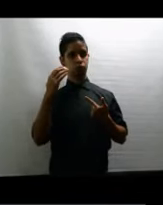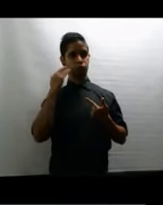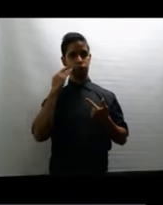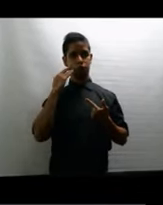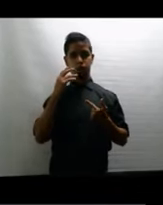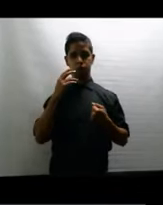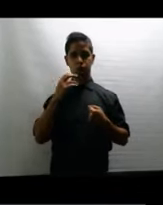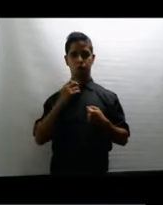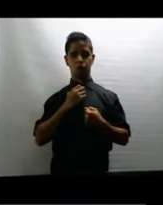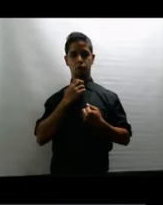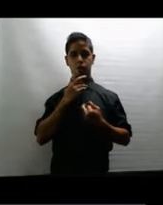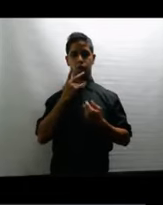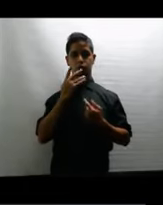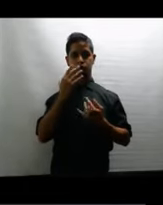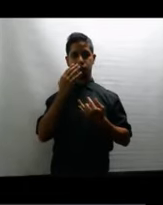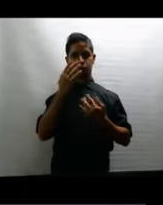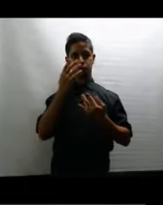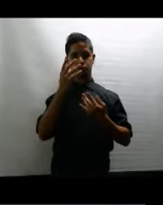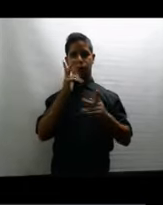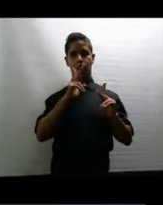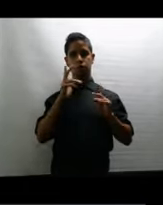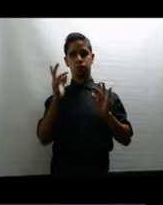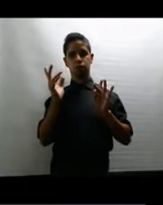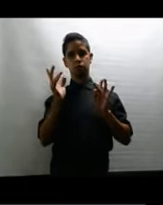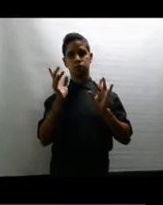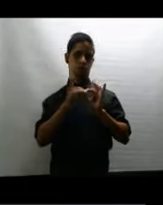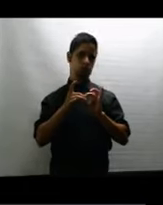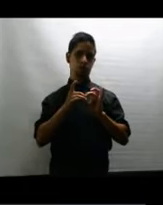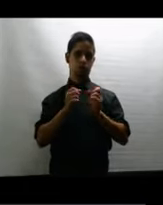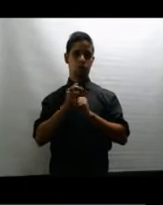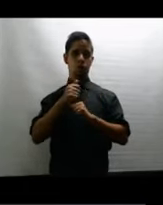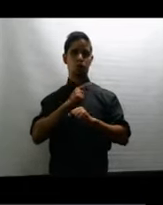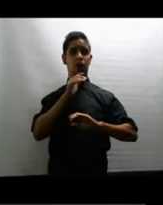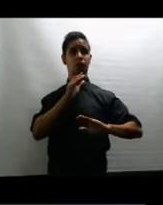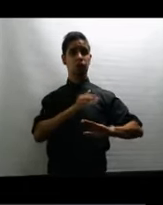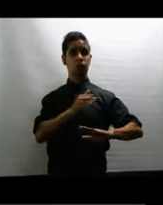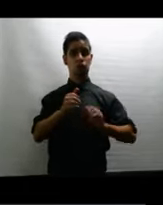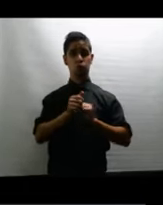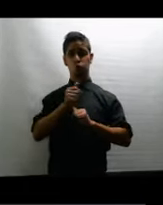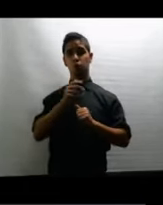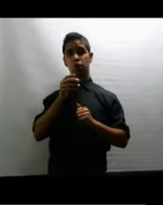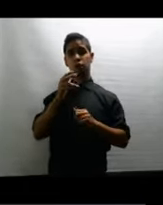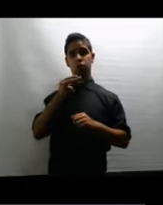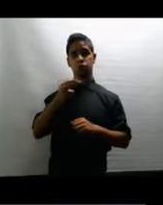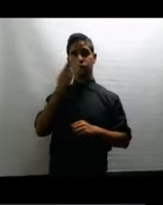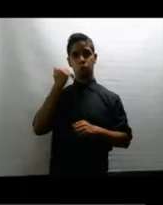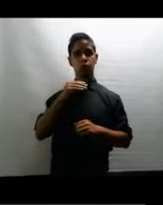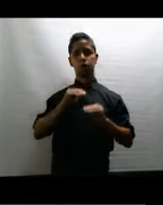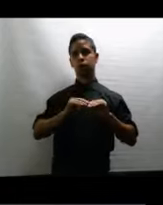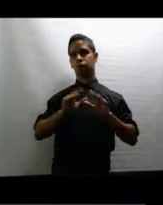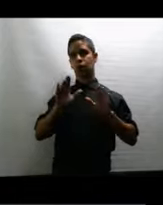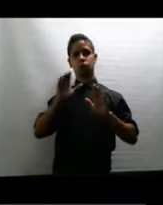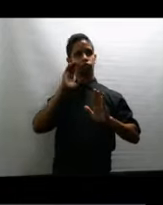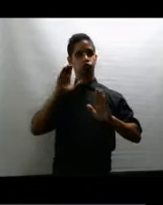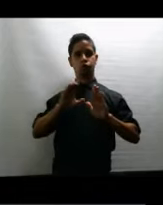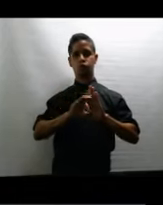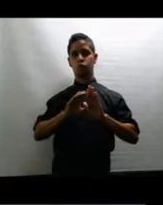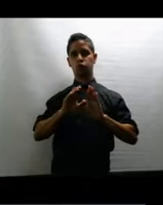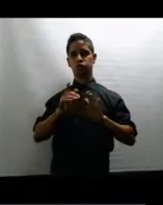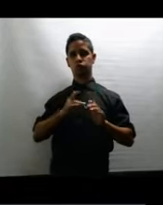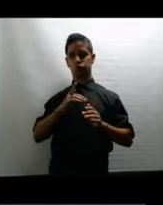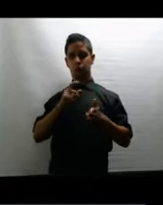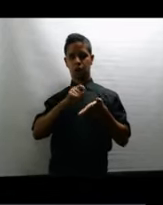conecta con la canción, con la historia, visualiza, porque es bien rico en imágenes, sí. el trabajo de